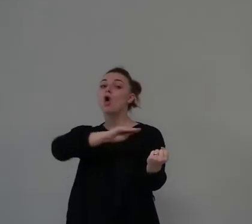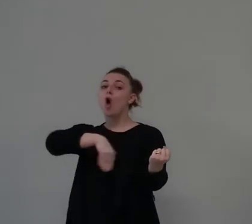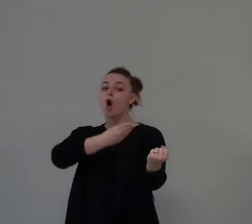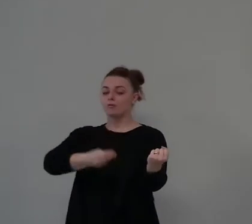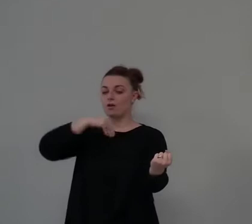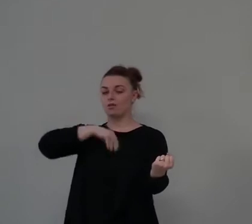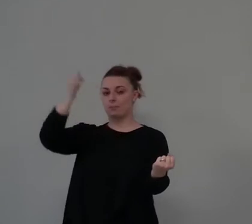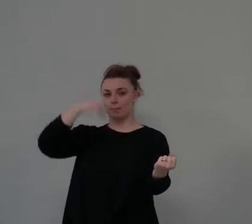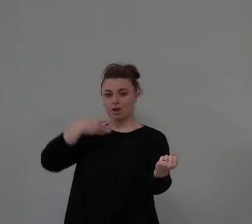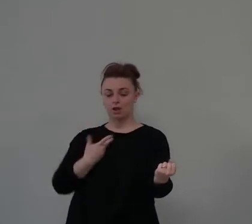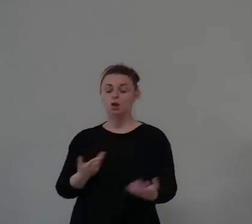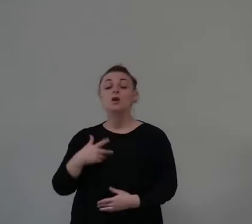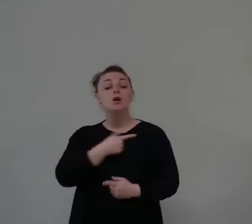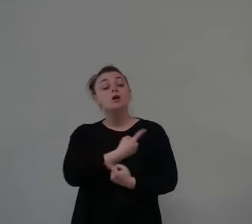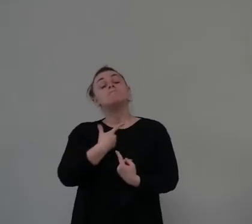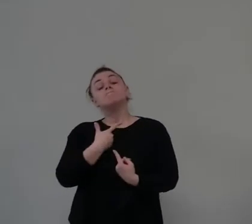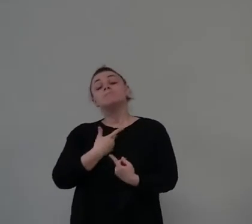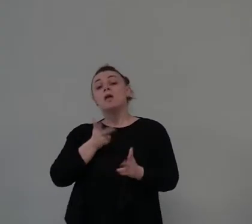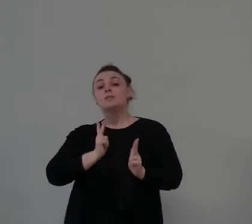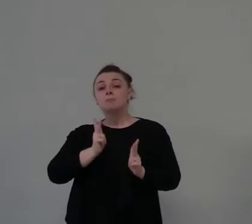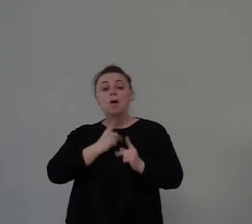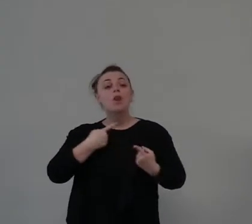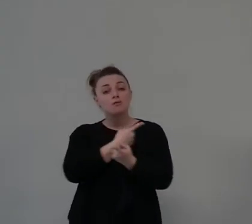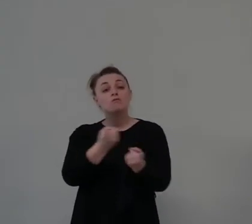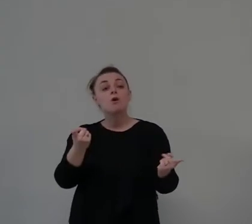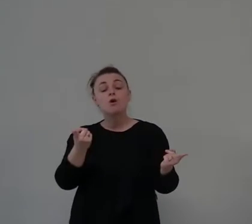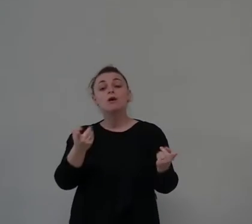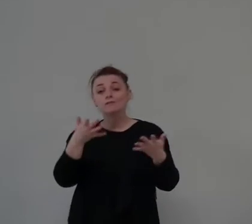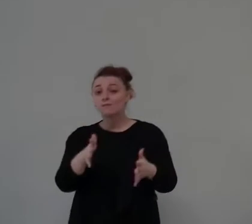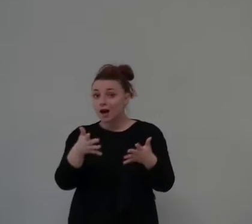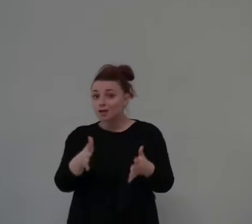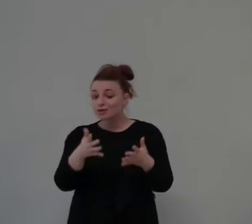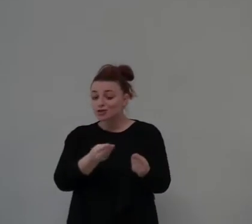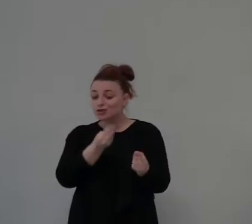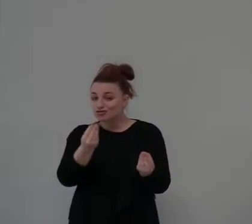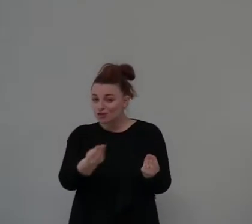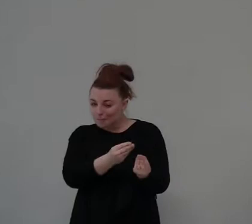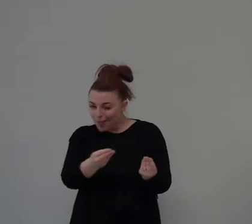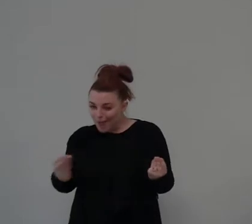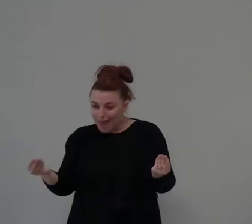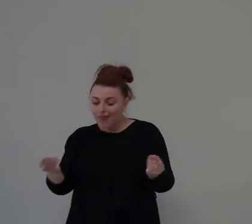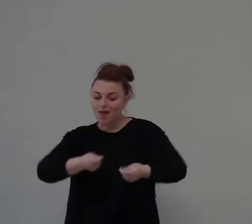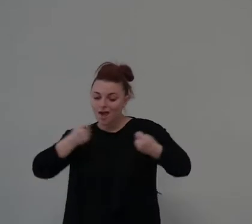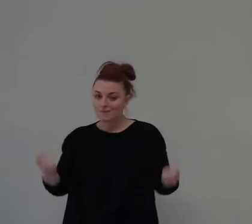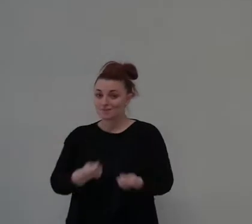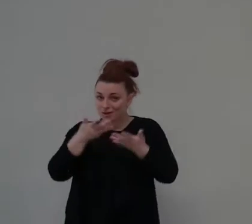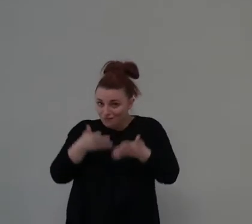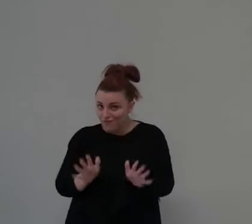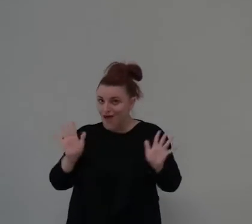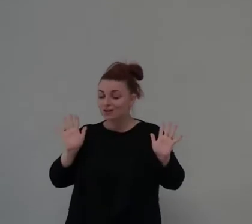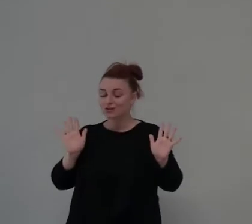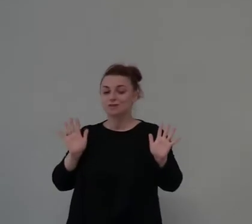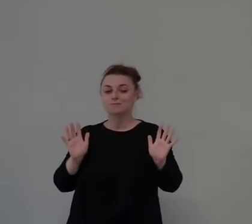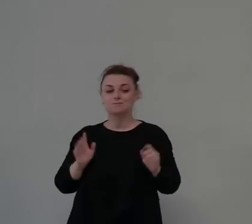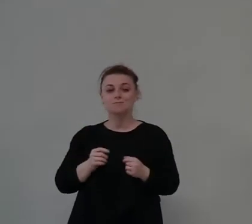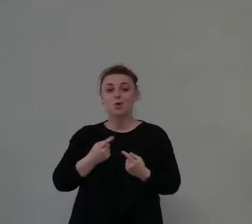settimane abbiate praticato almeno una di queste discipline spirituali. Non vi chiedo quale. C'è stato nessuno che si è